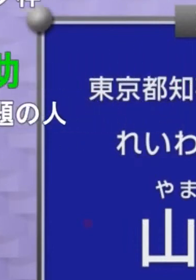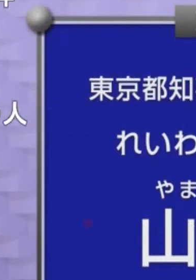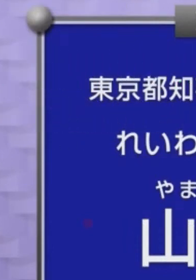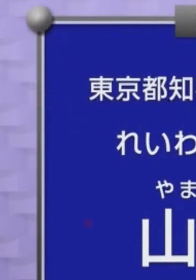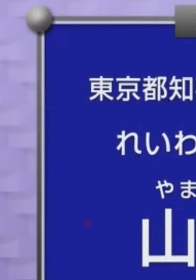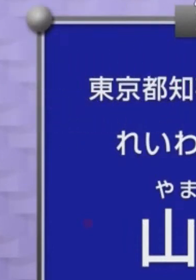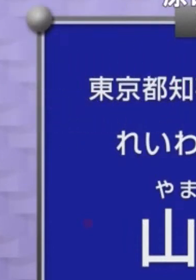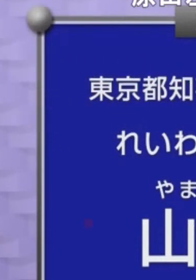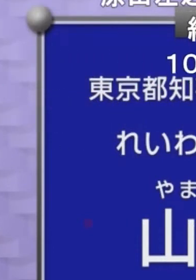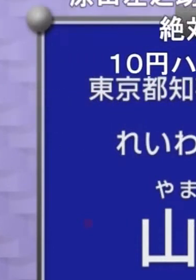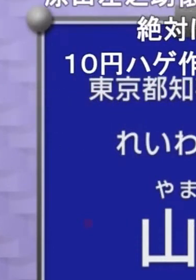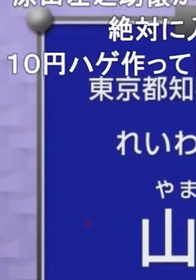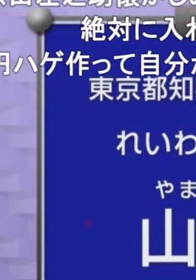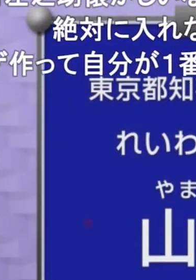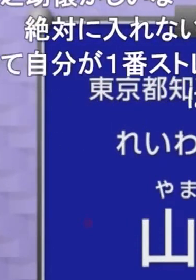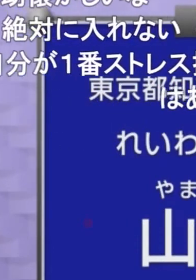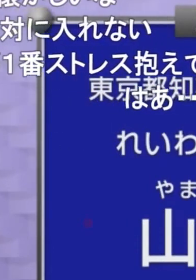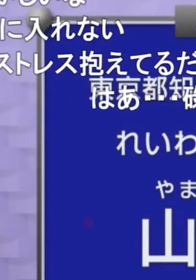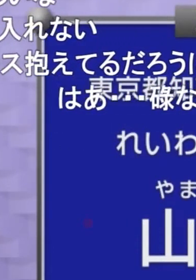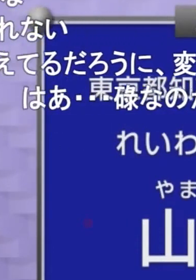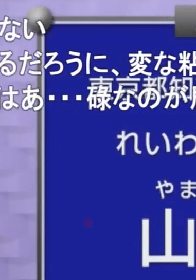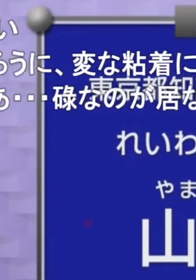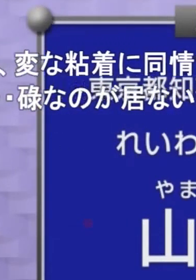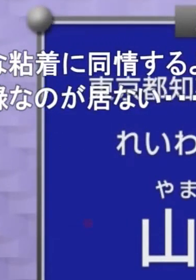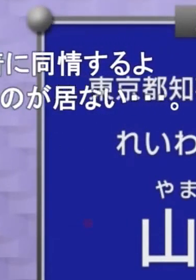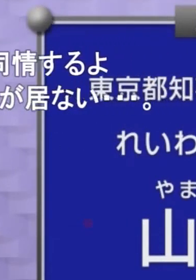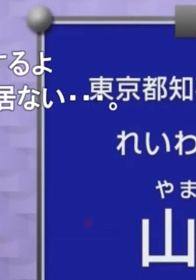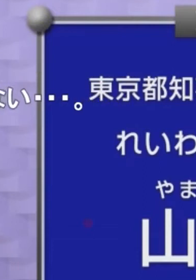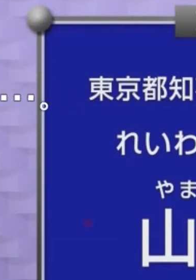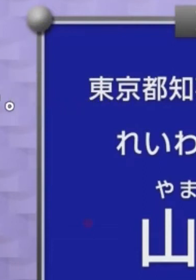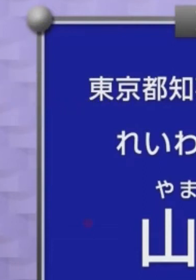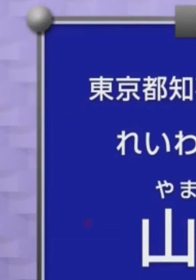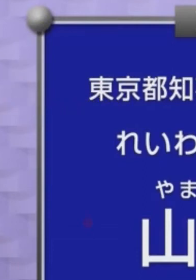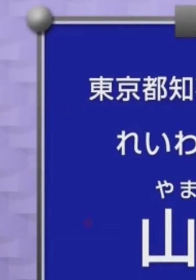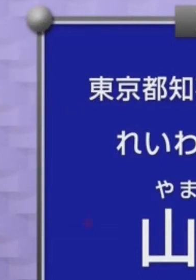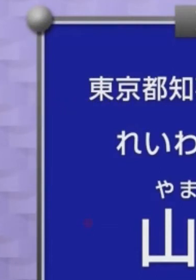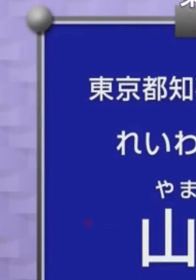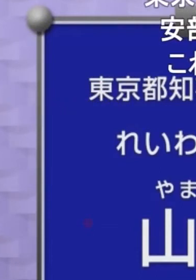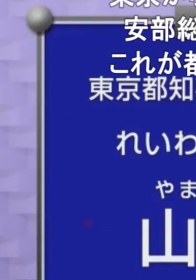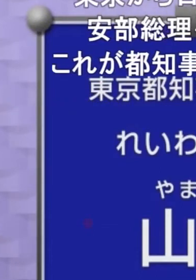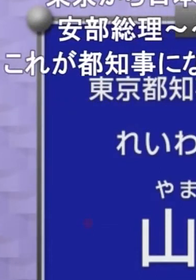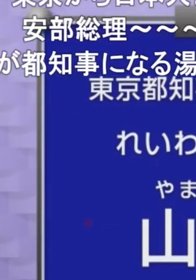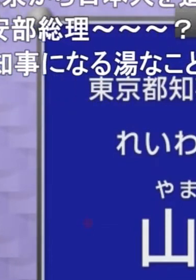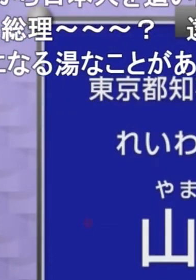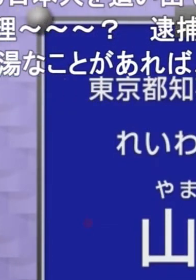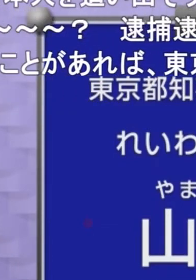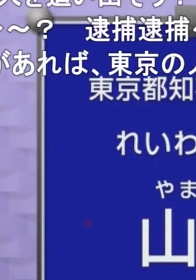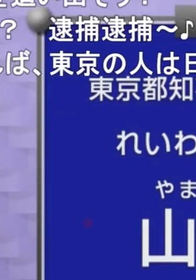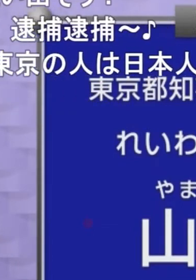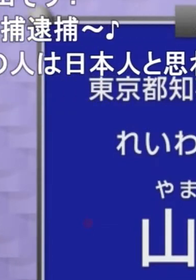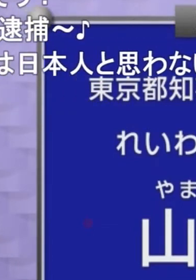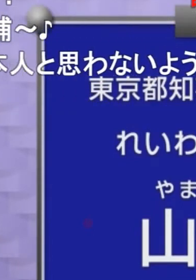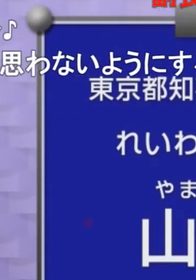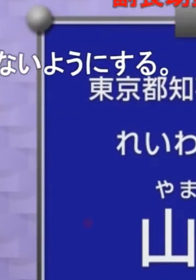院議員2019年独自で米は新選組を旗揚げ代表に就任